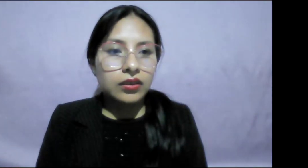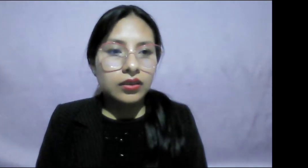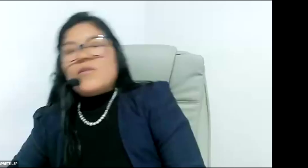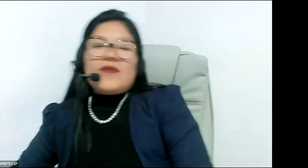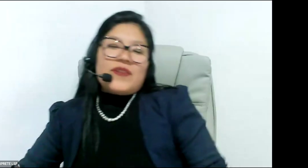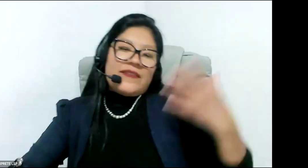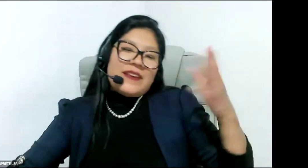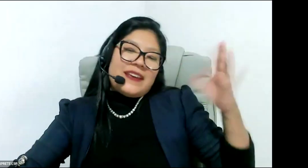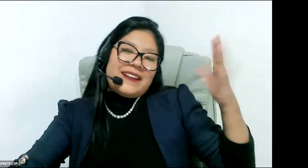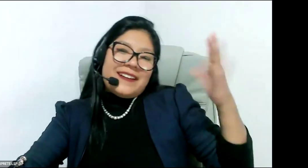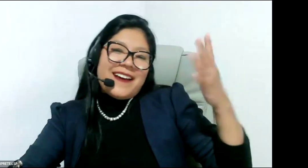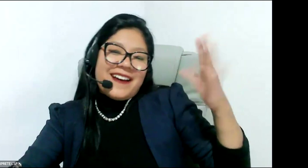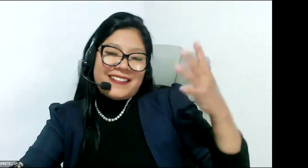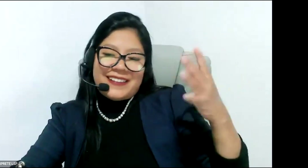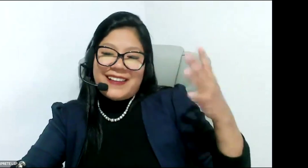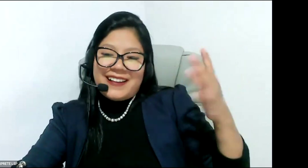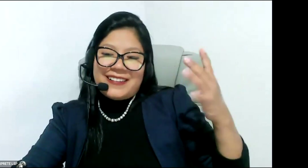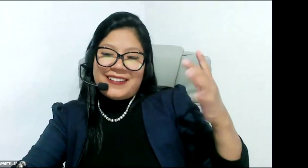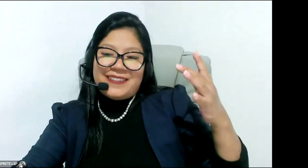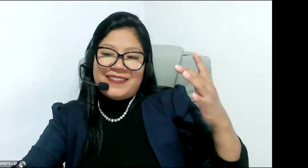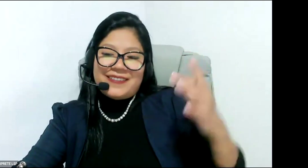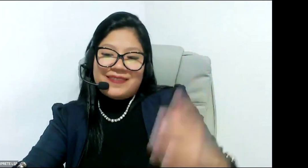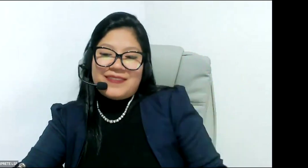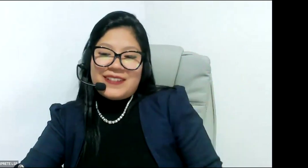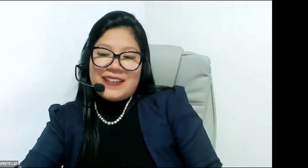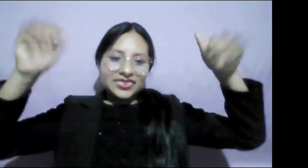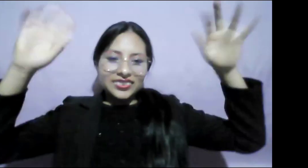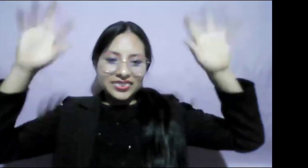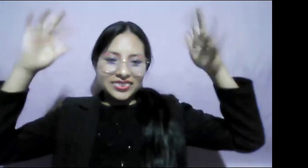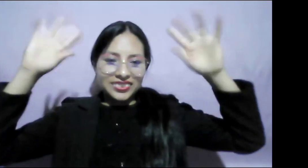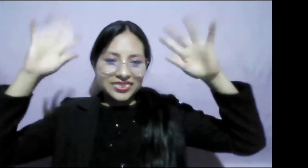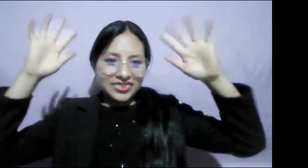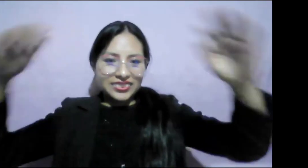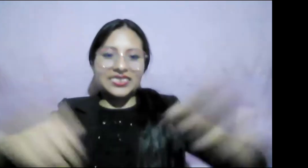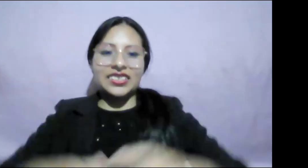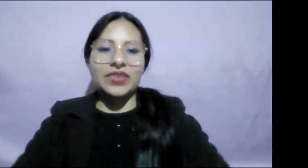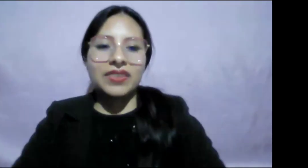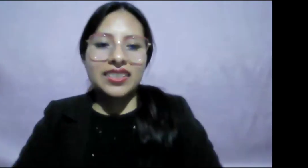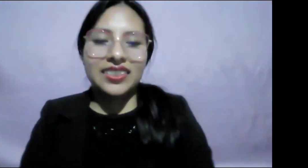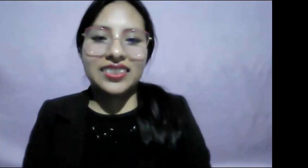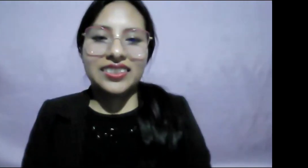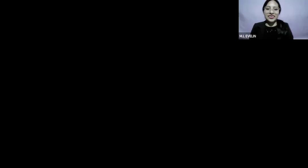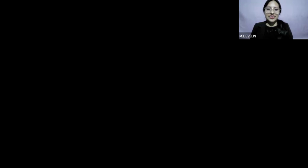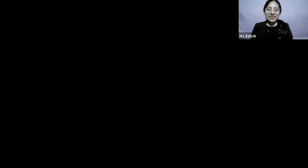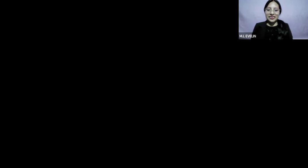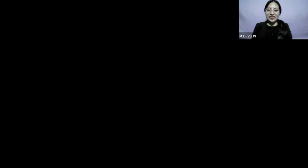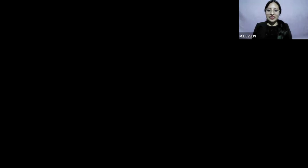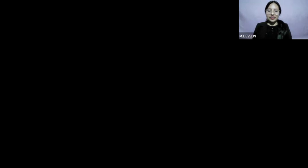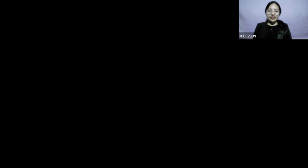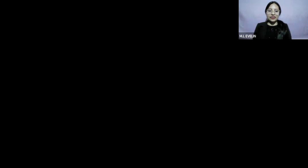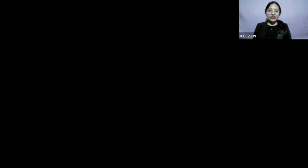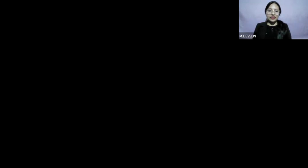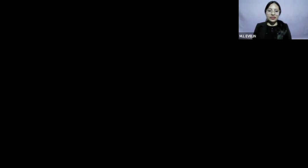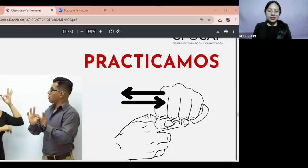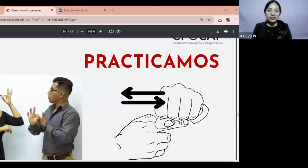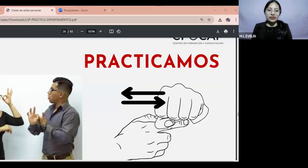ver muy bien gracias Alison Muy bien excelente muy